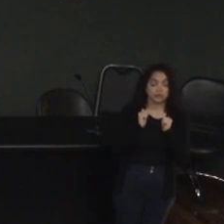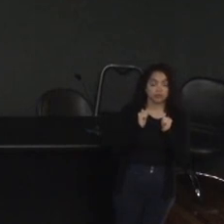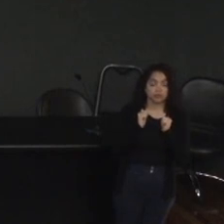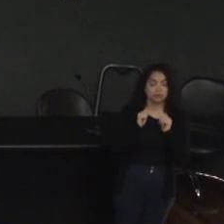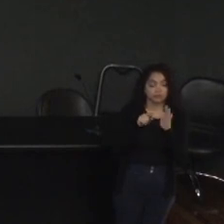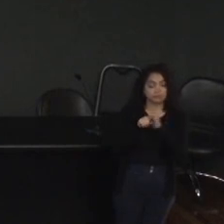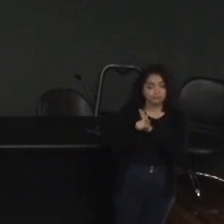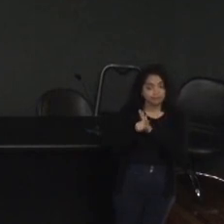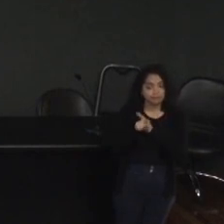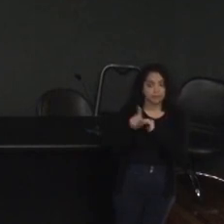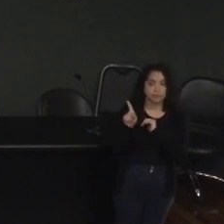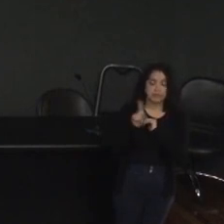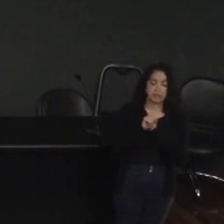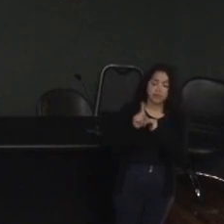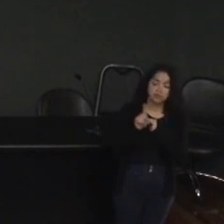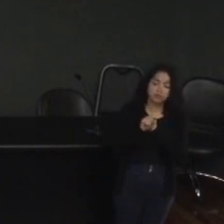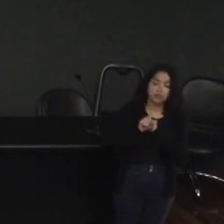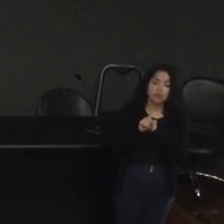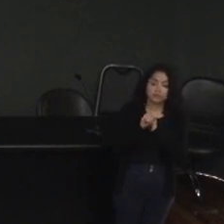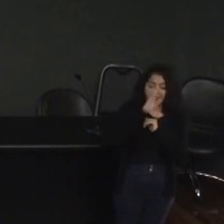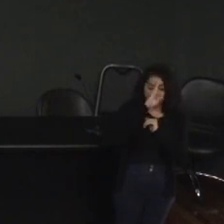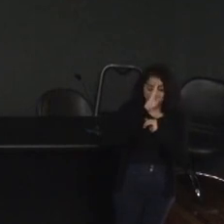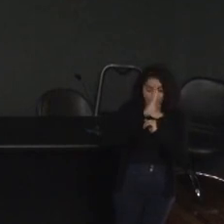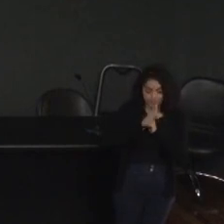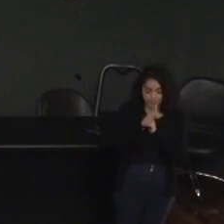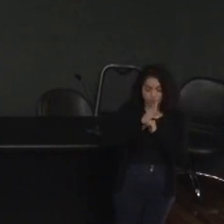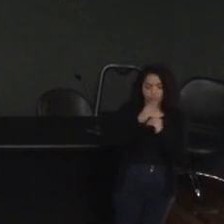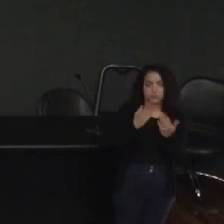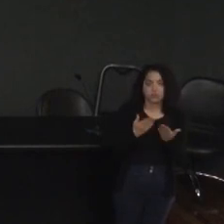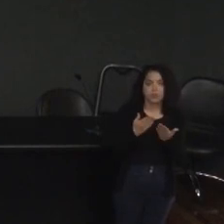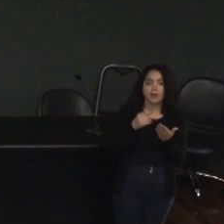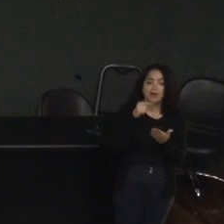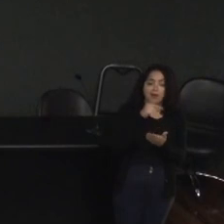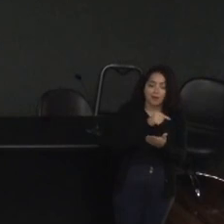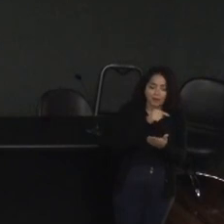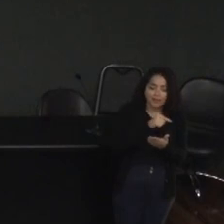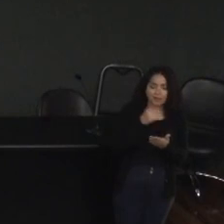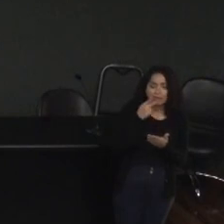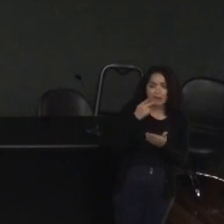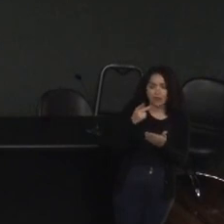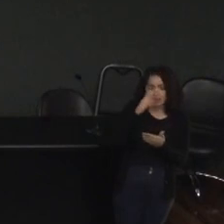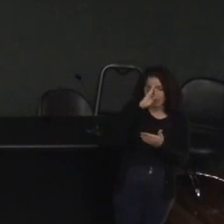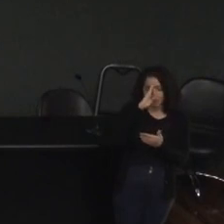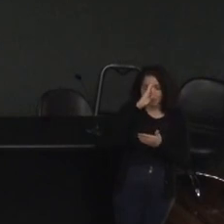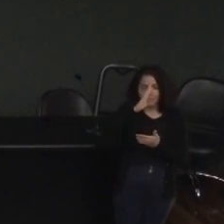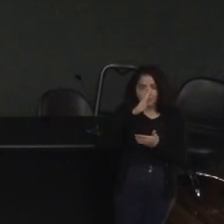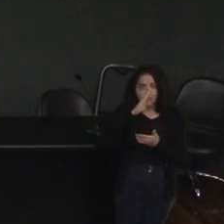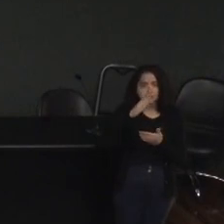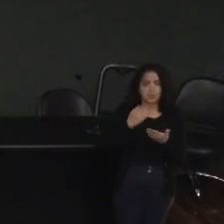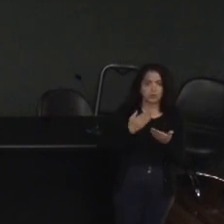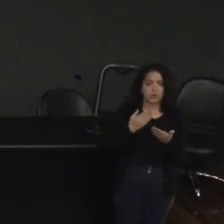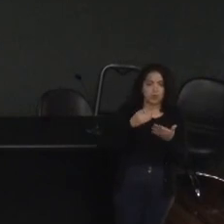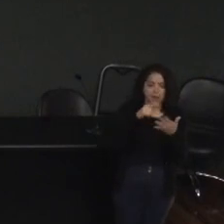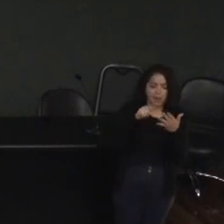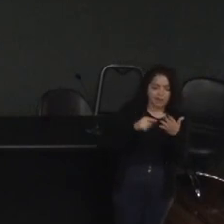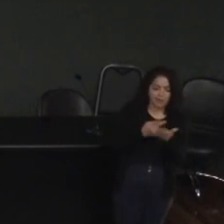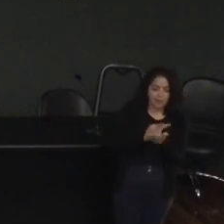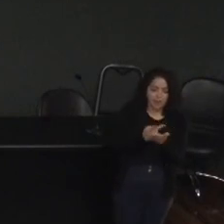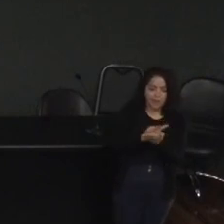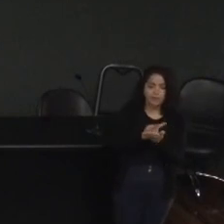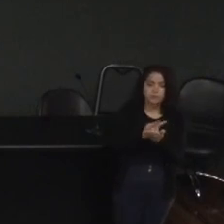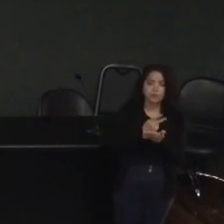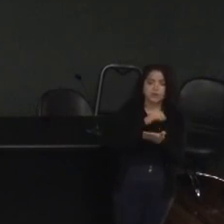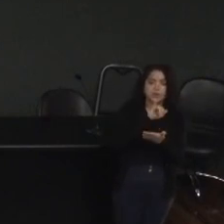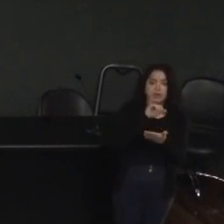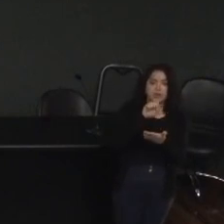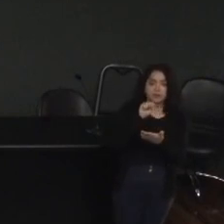não você priorizou e aí o tribunal não pode dizer que a priorização é inadequada porque porque a própria ISO